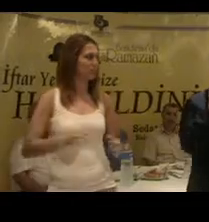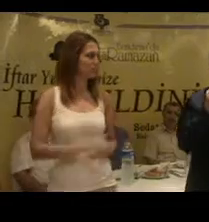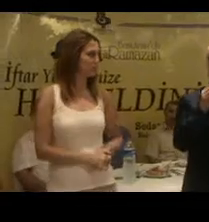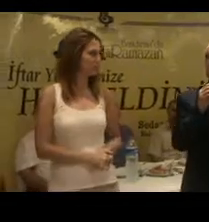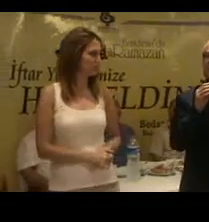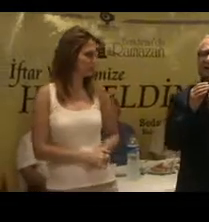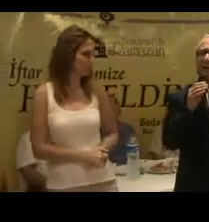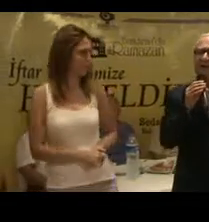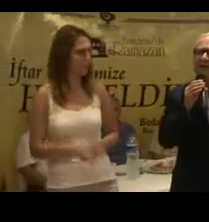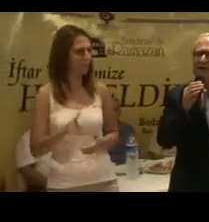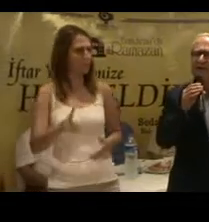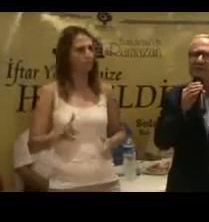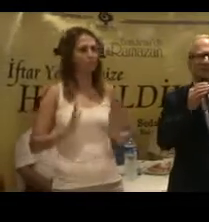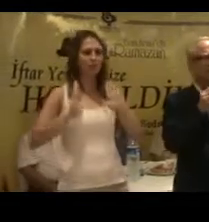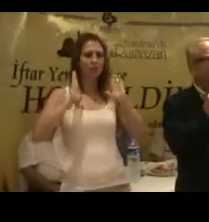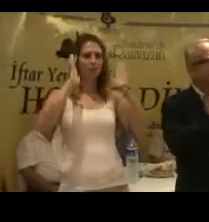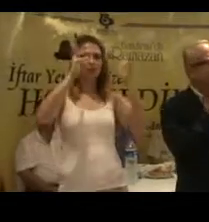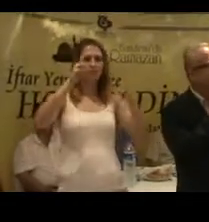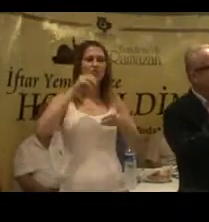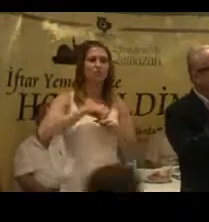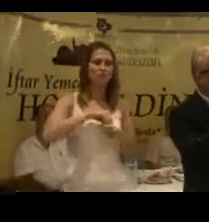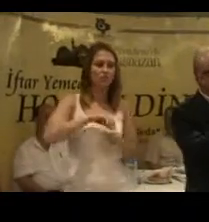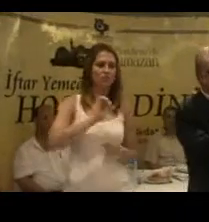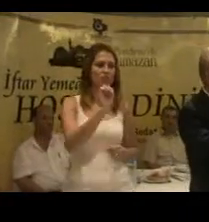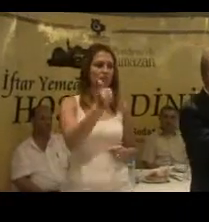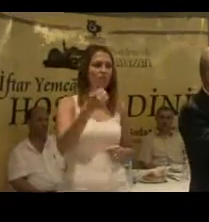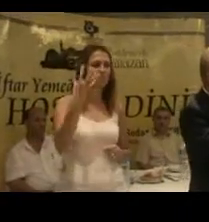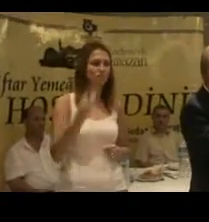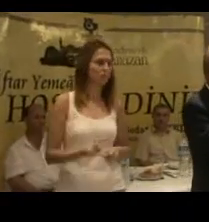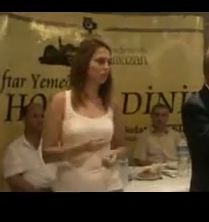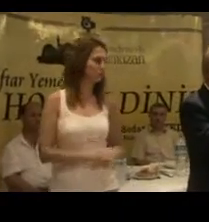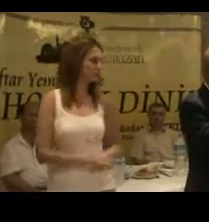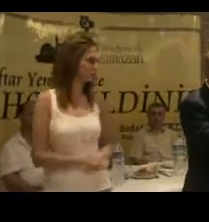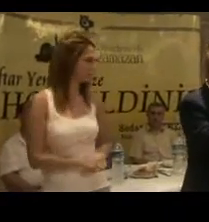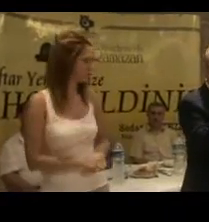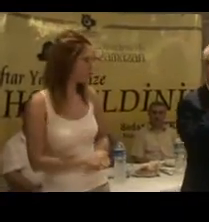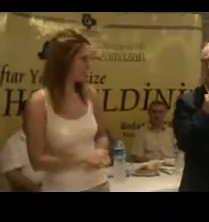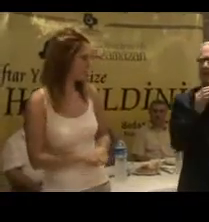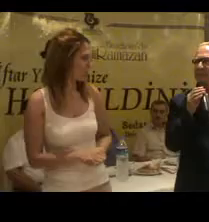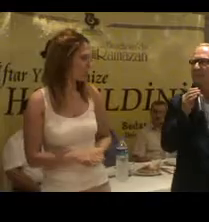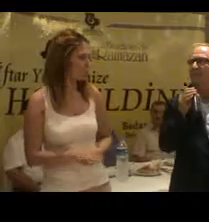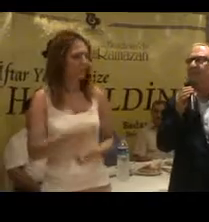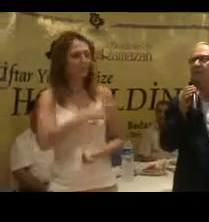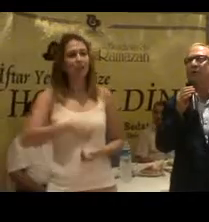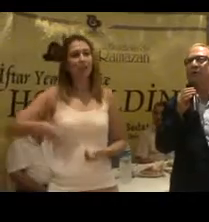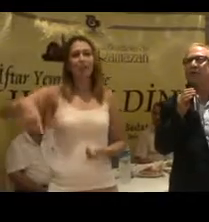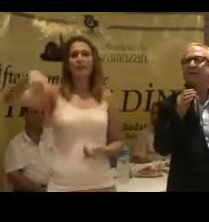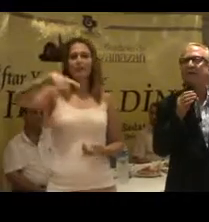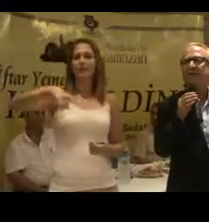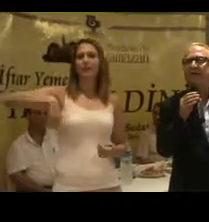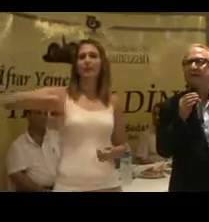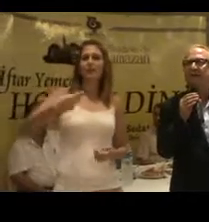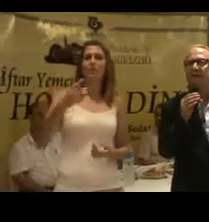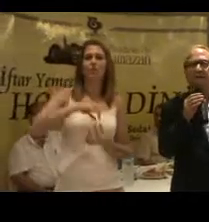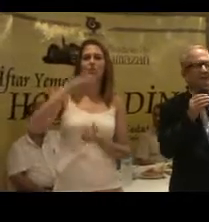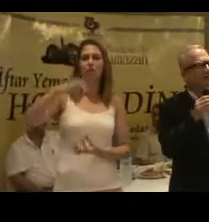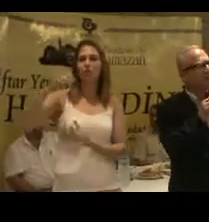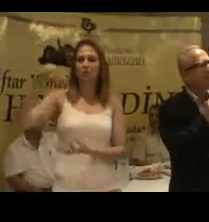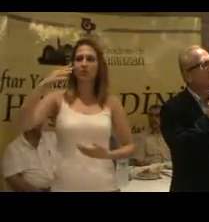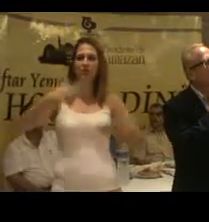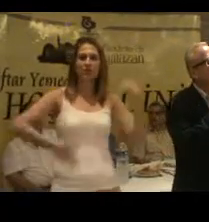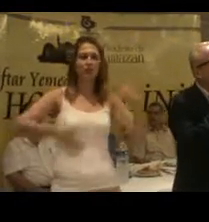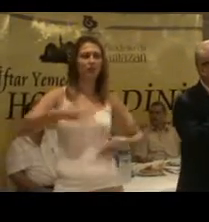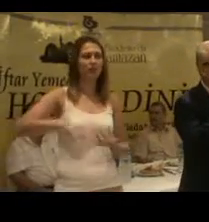gelişmesi konusundaki alınan mesafeyi ben söylemiyorum. Çevreden bize gelen bu konudaki övgüler